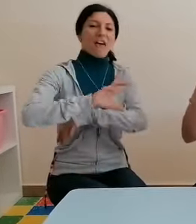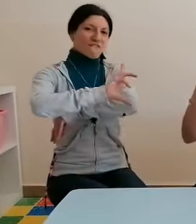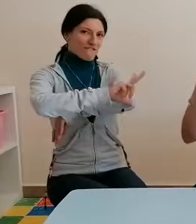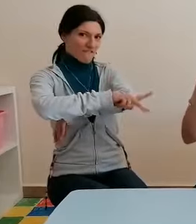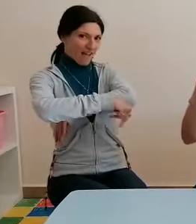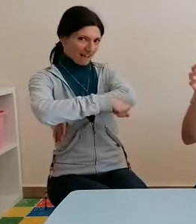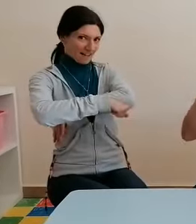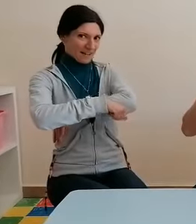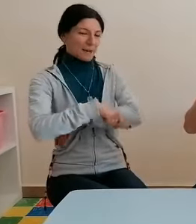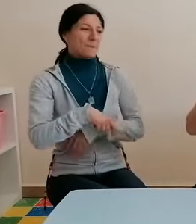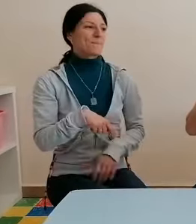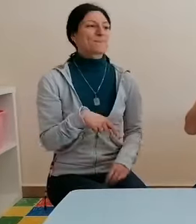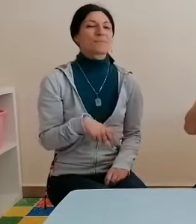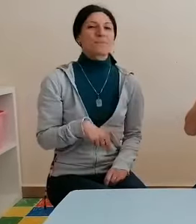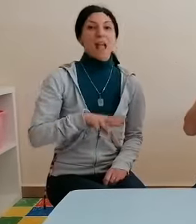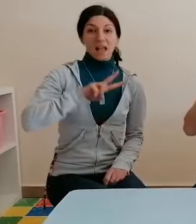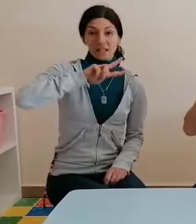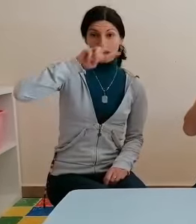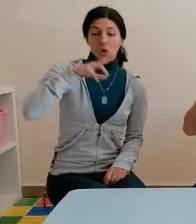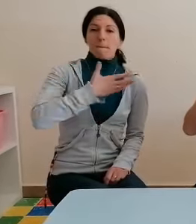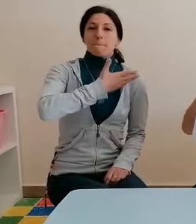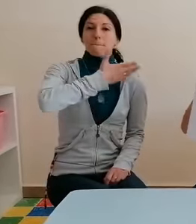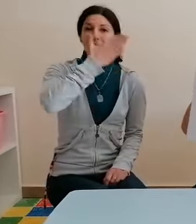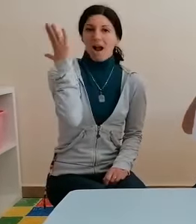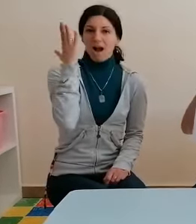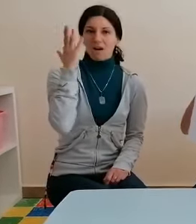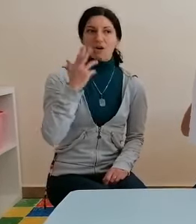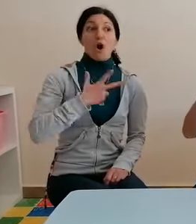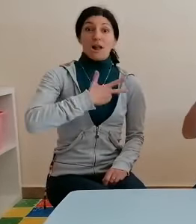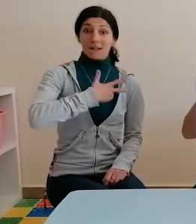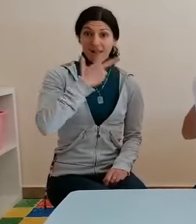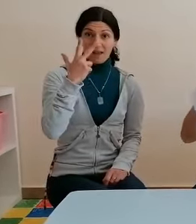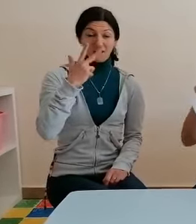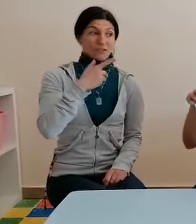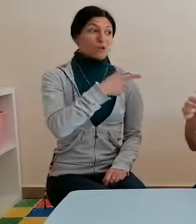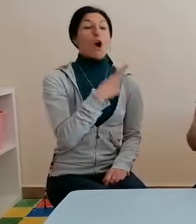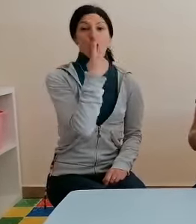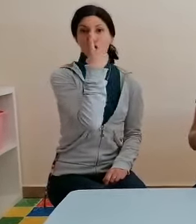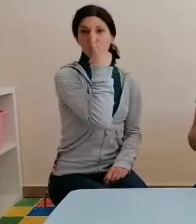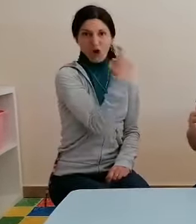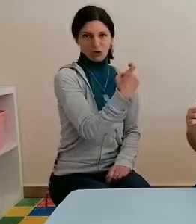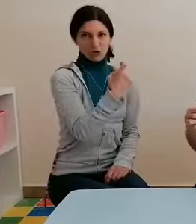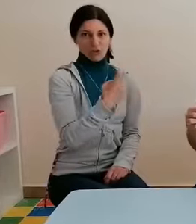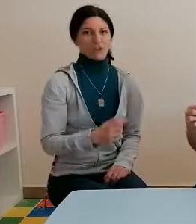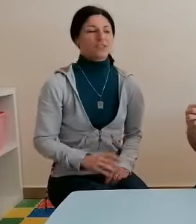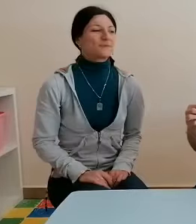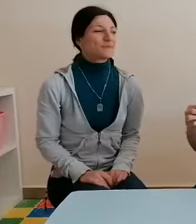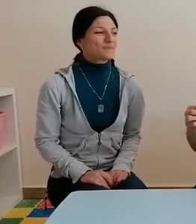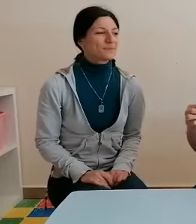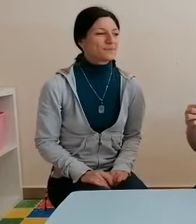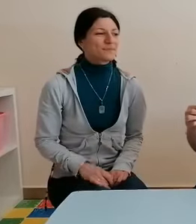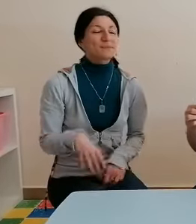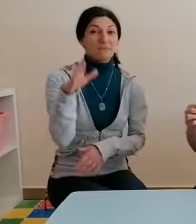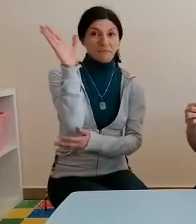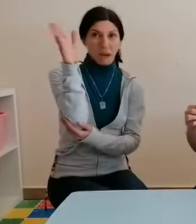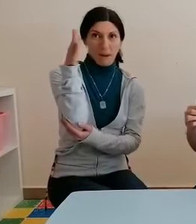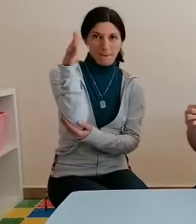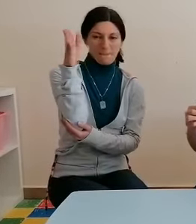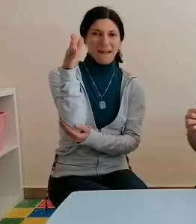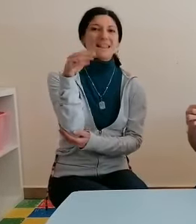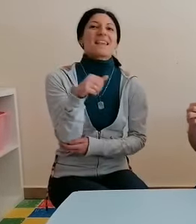verde, poi il bianco e infine il rosso. Quindi i colori della bandiera